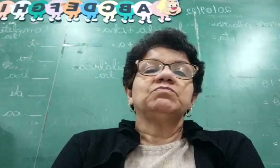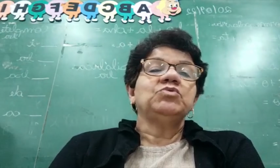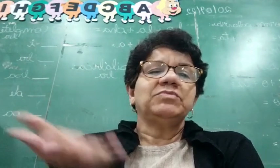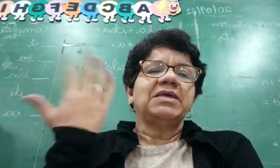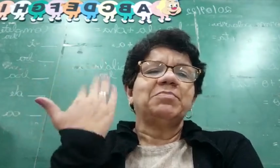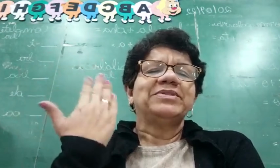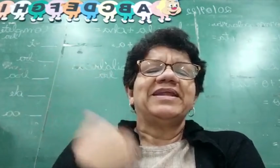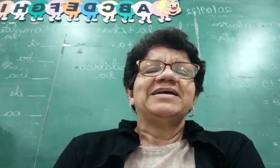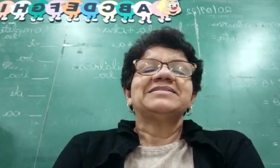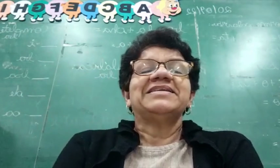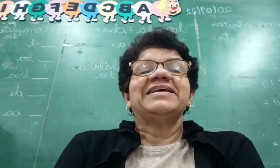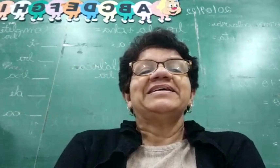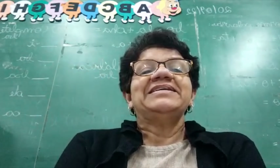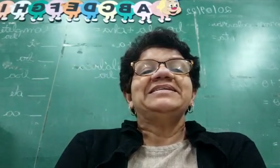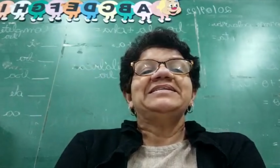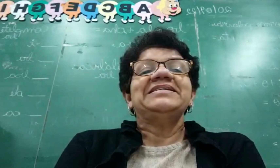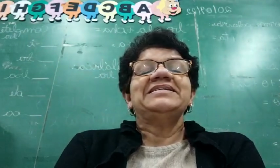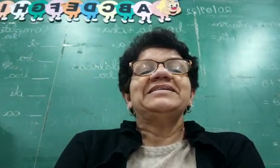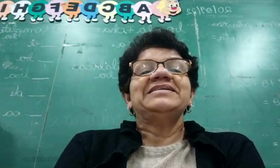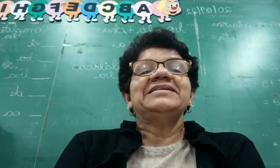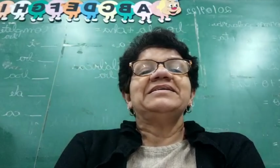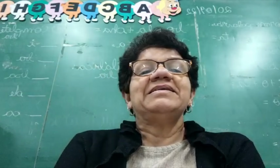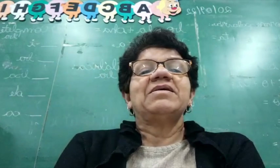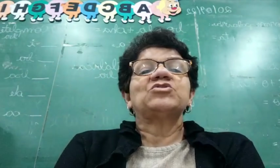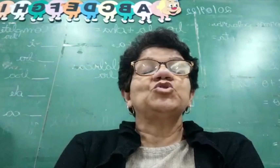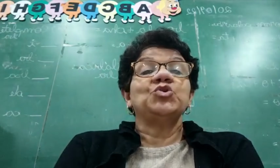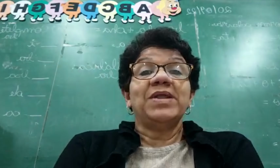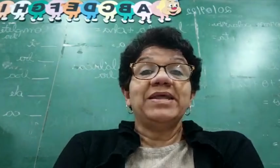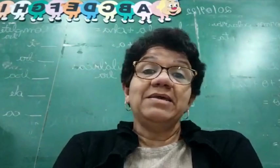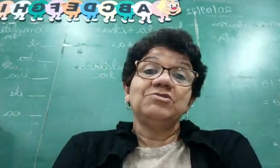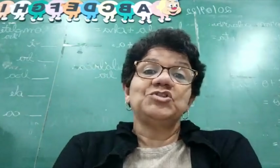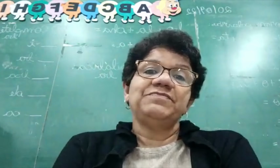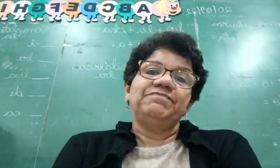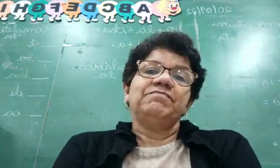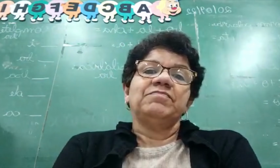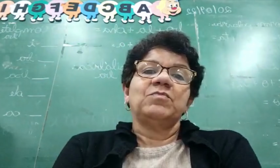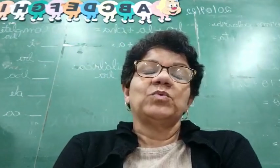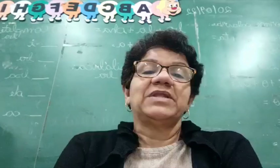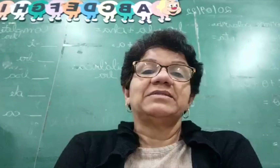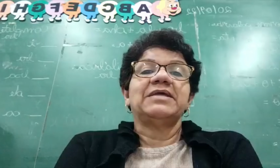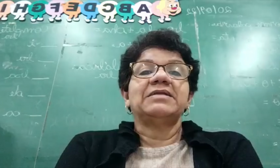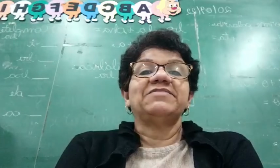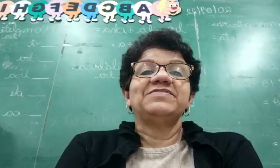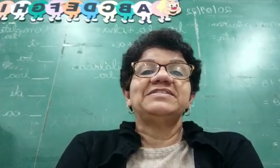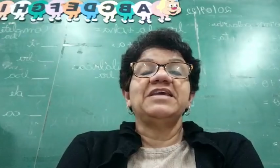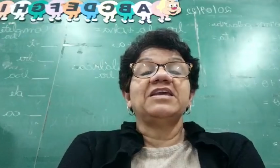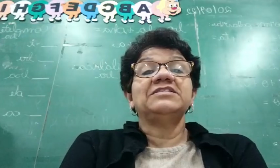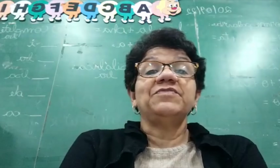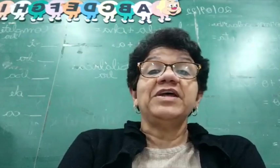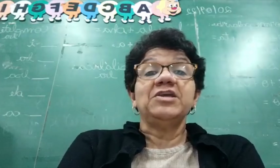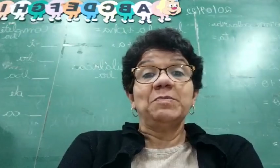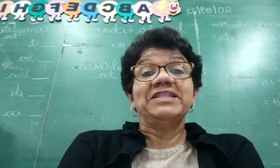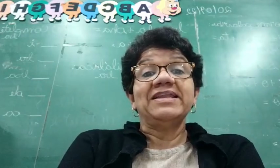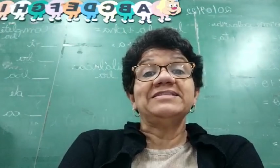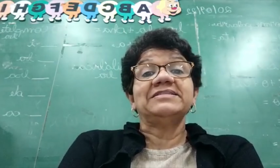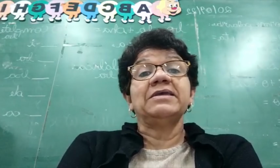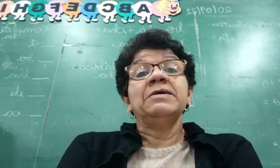muito tempo atrás, né? E surgiu a lei de contratar deficientes. Foi aí que eu me interessei